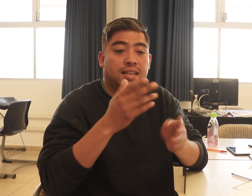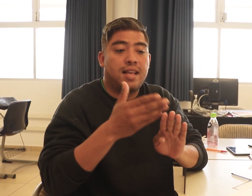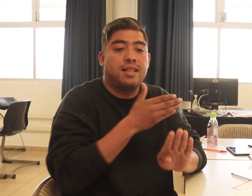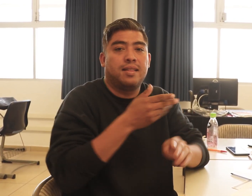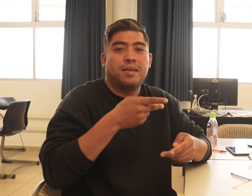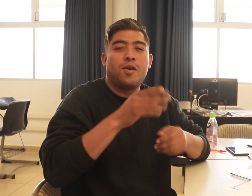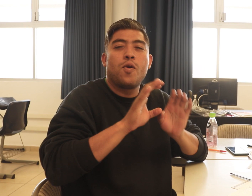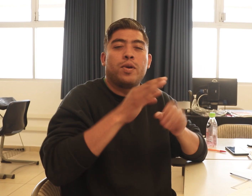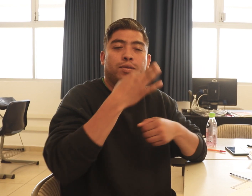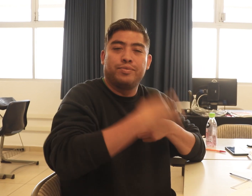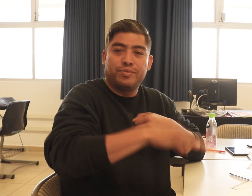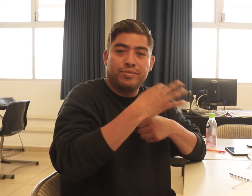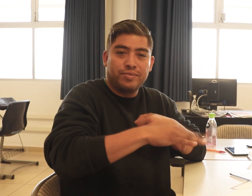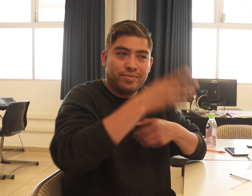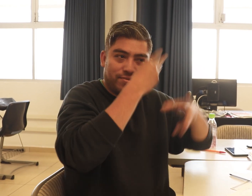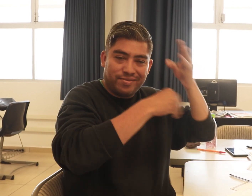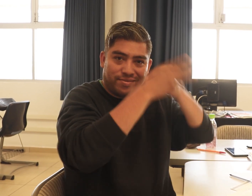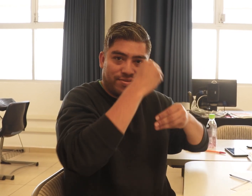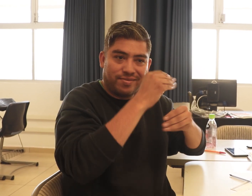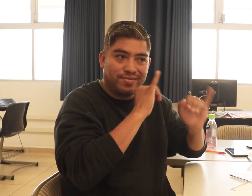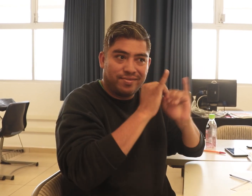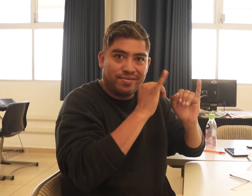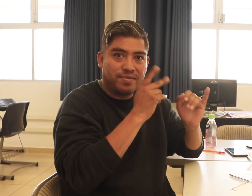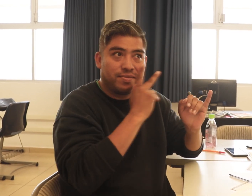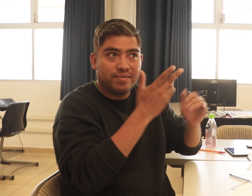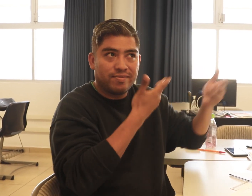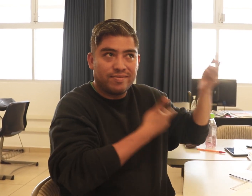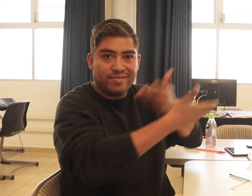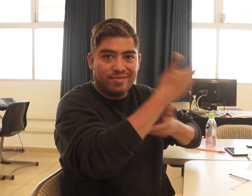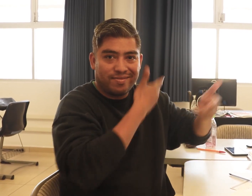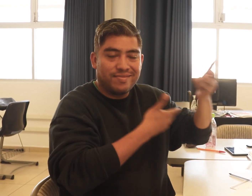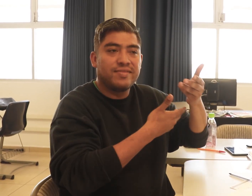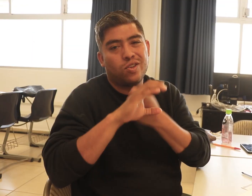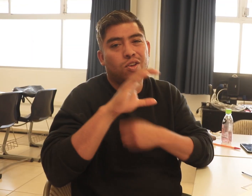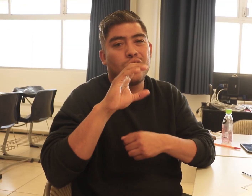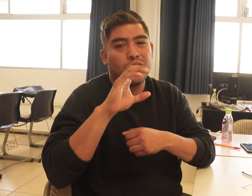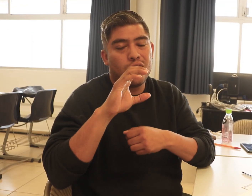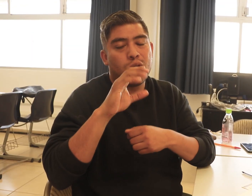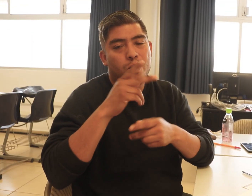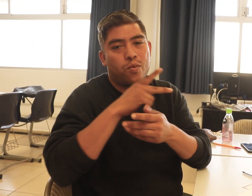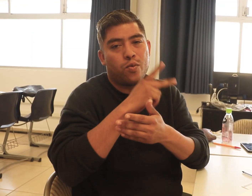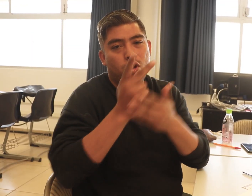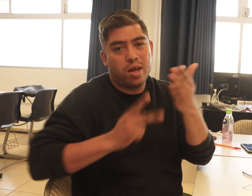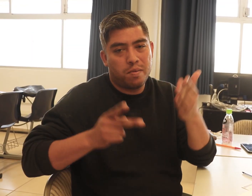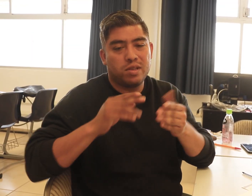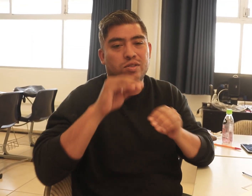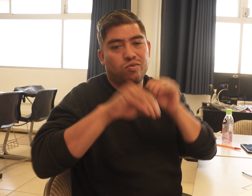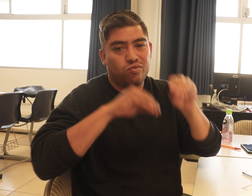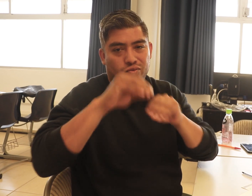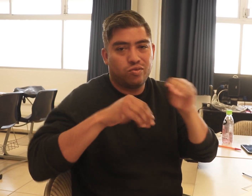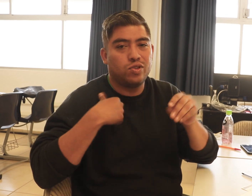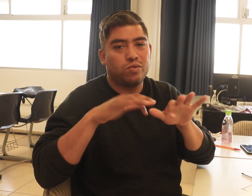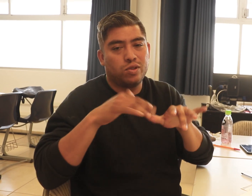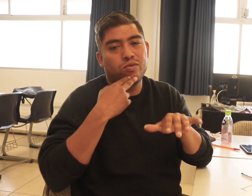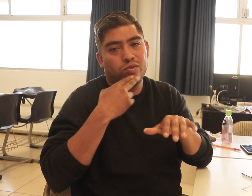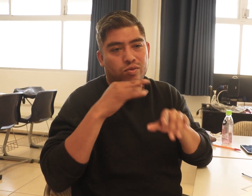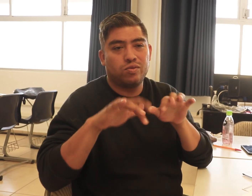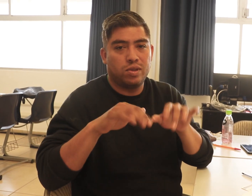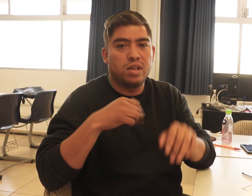nosotros necesitamos poner de nuestra parte para seguir aprendiendo. Yo estoy trabajando en una empresa donde programamos con